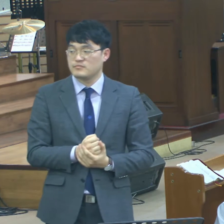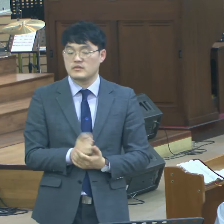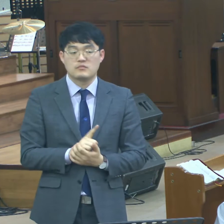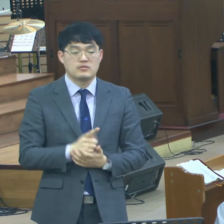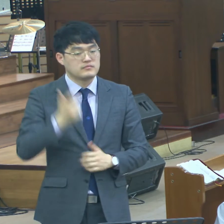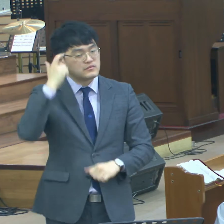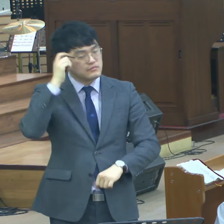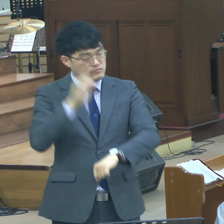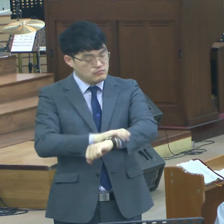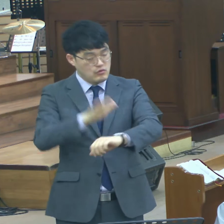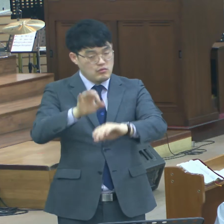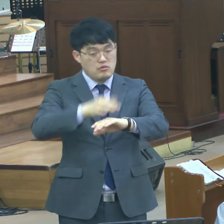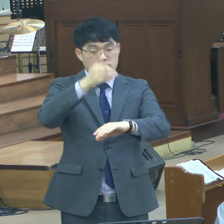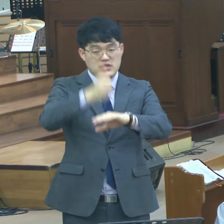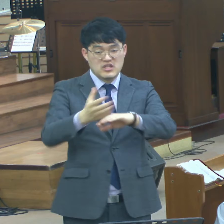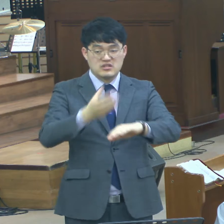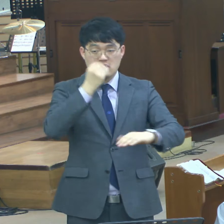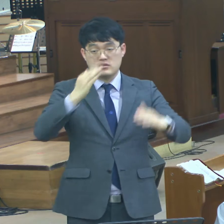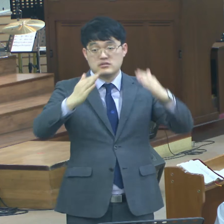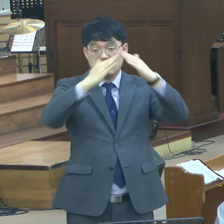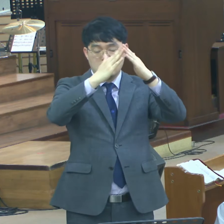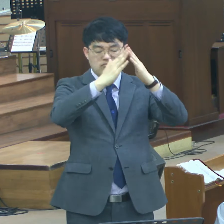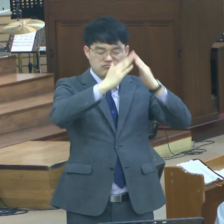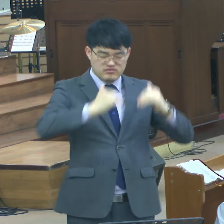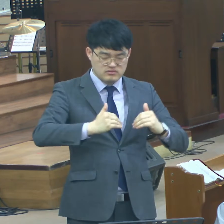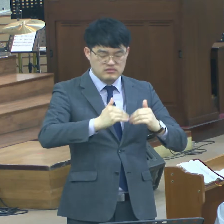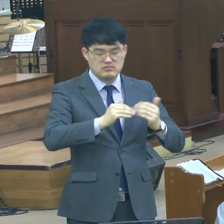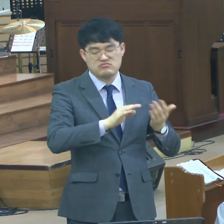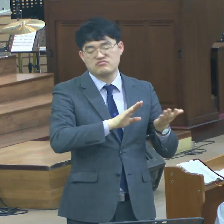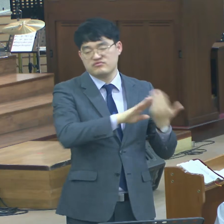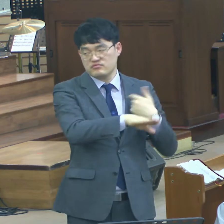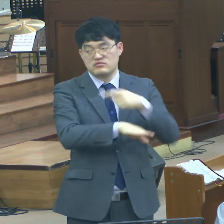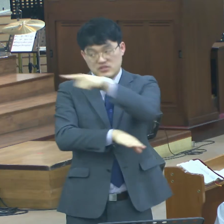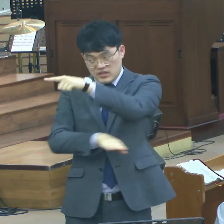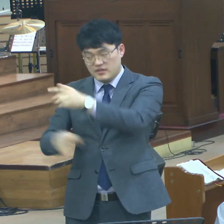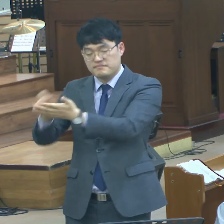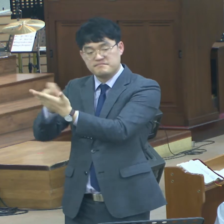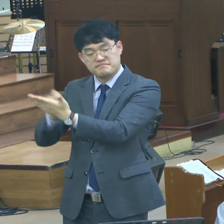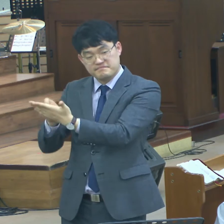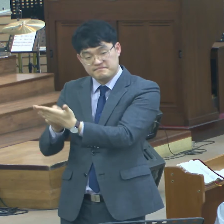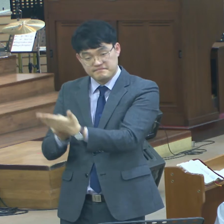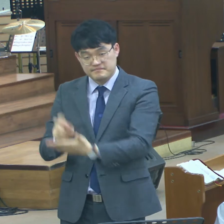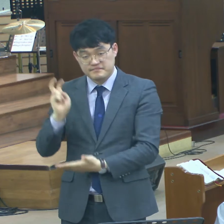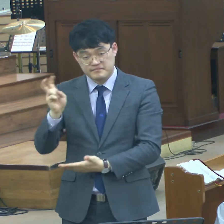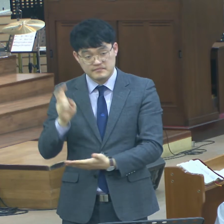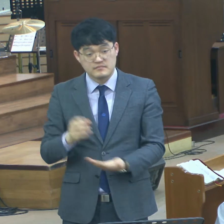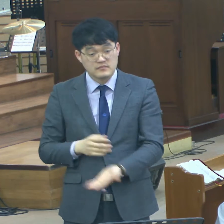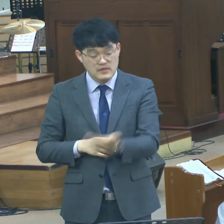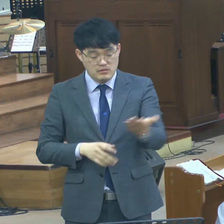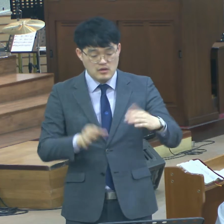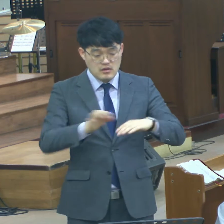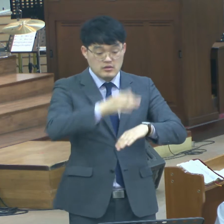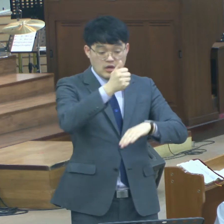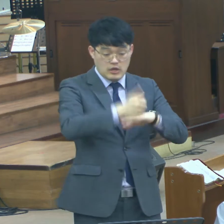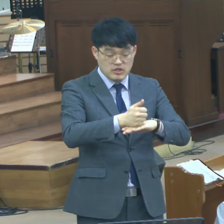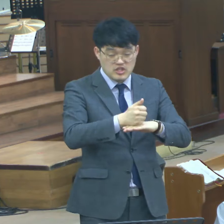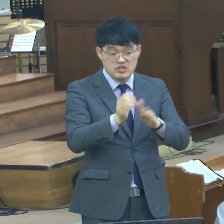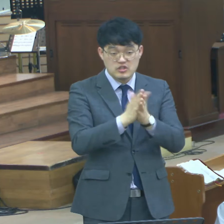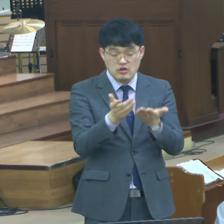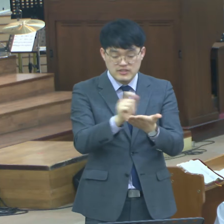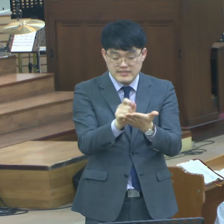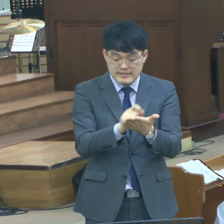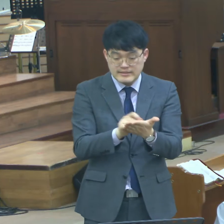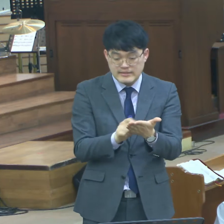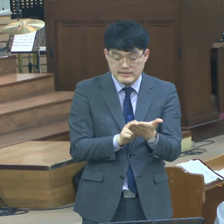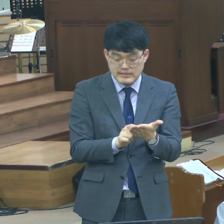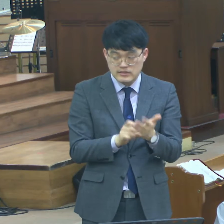솔로몬 성전이 무너진 다음이었거든요. 여러분, 이 열왕기 사가가 이 말씀을 성전 건축하는 과정에